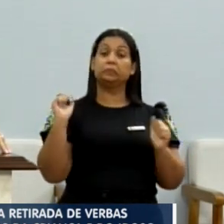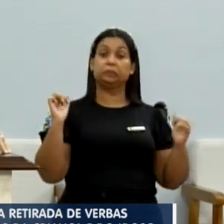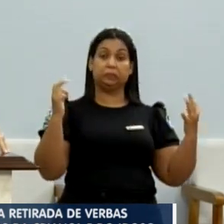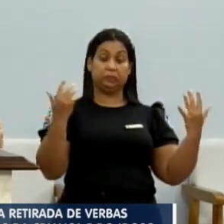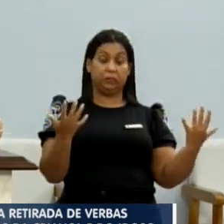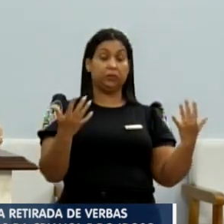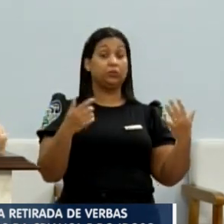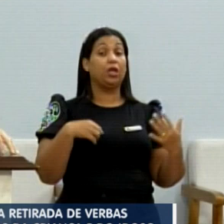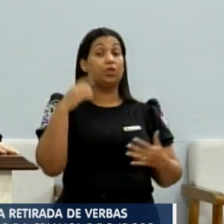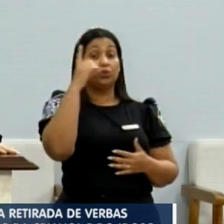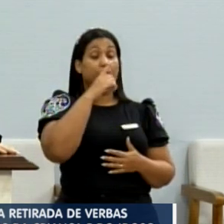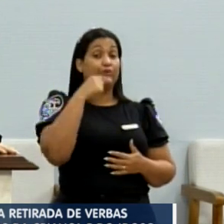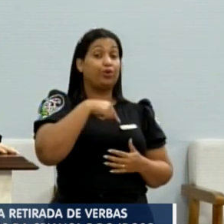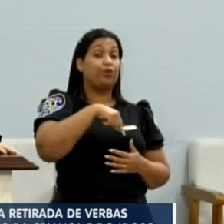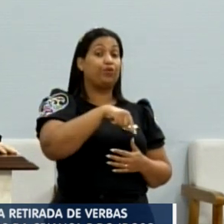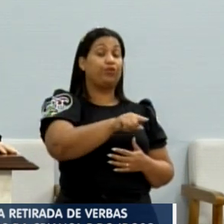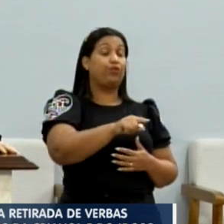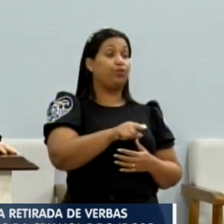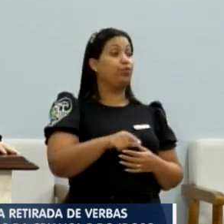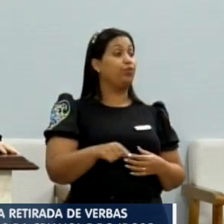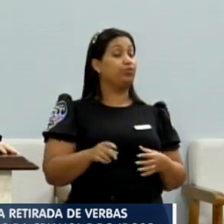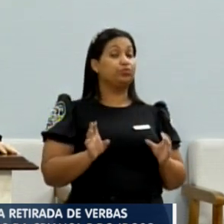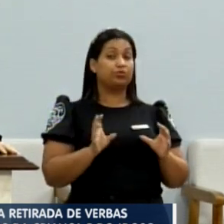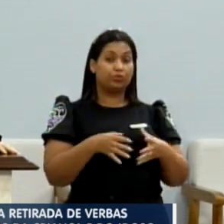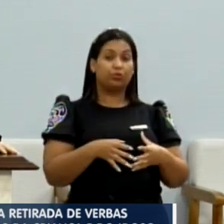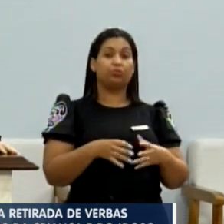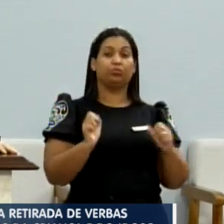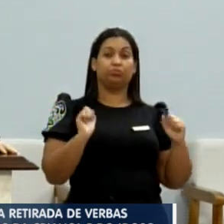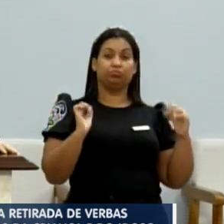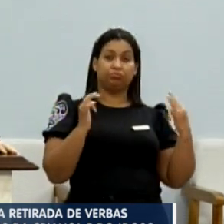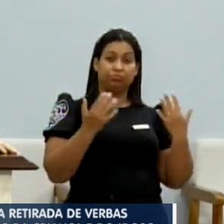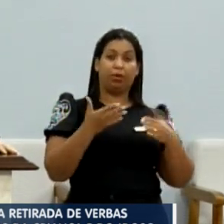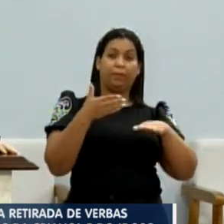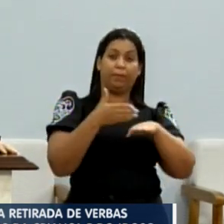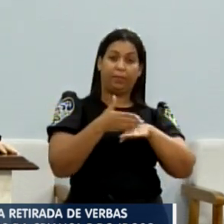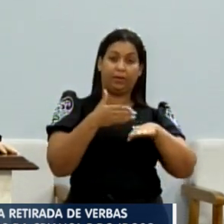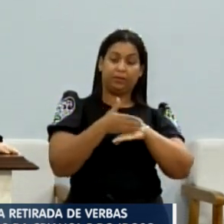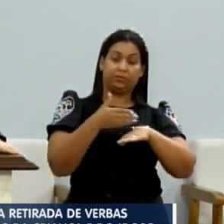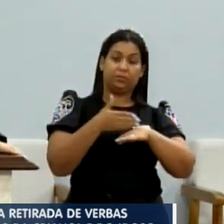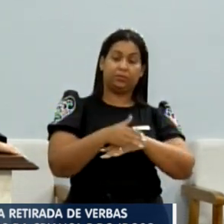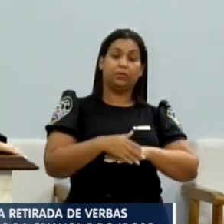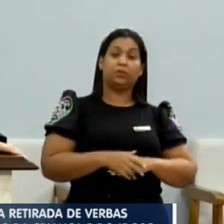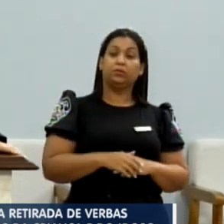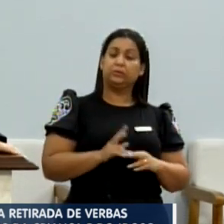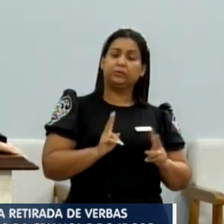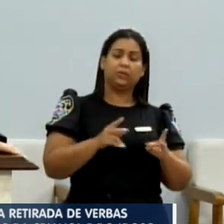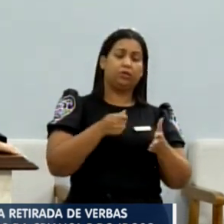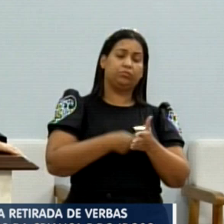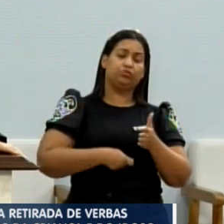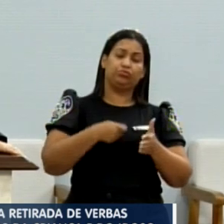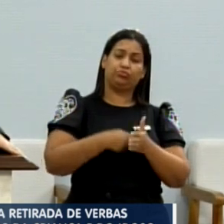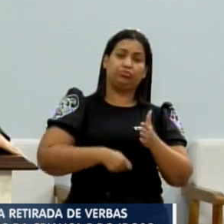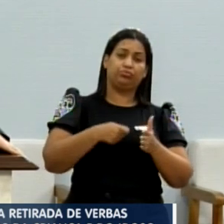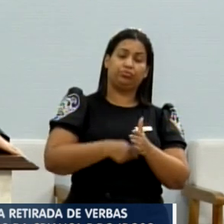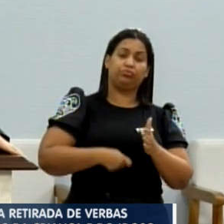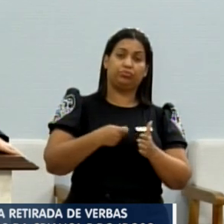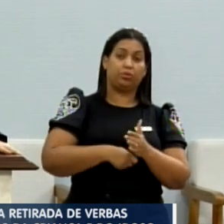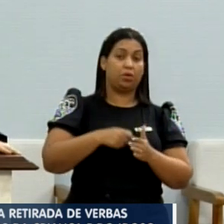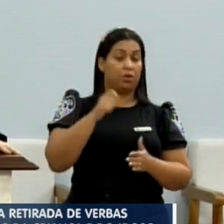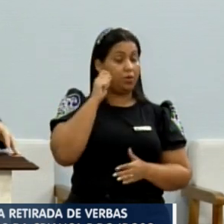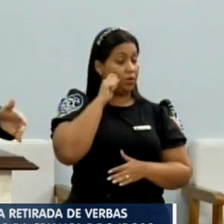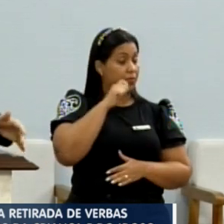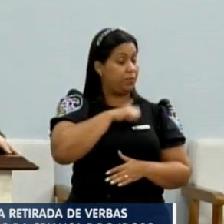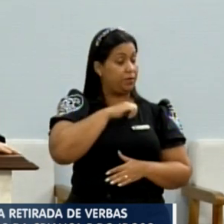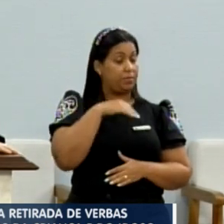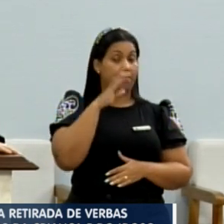pessoal do Corredor Ecológico participando de mais um plantil na cidade sempre na luta por uma Rio Preto mais